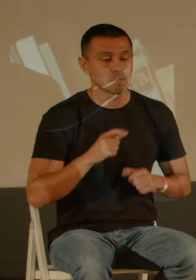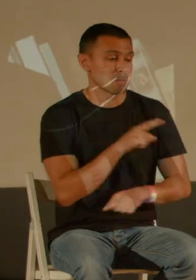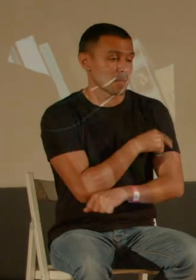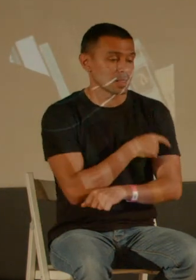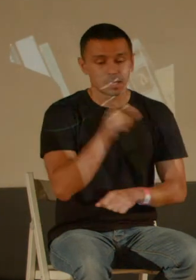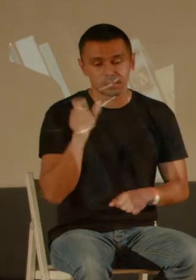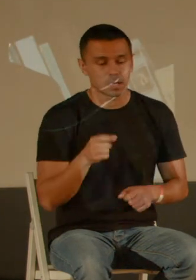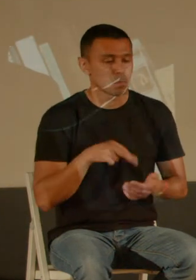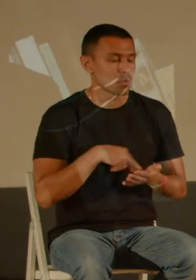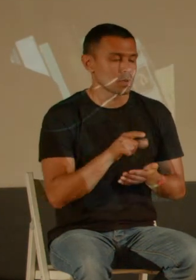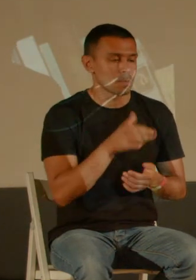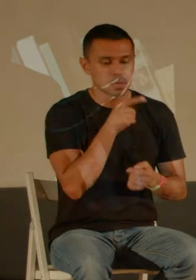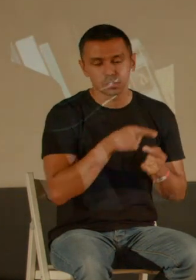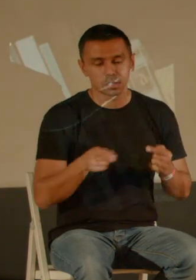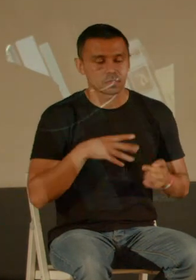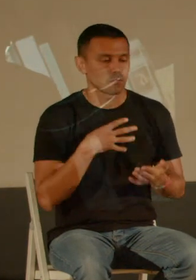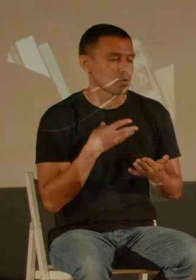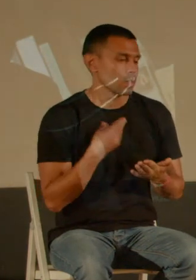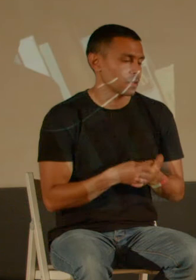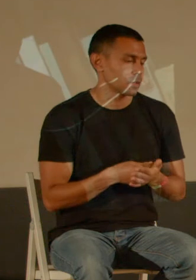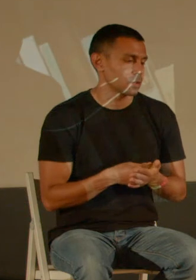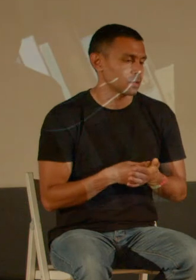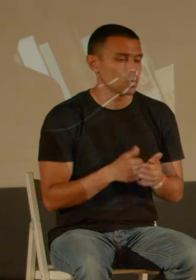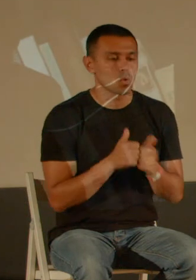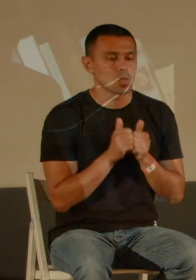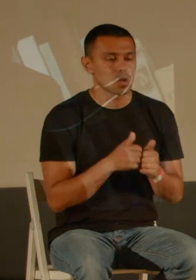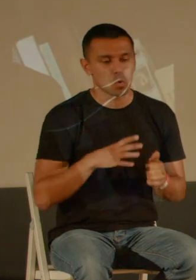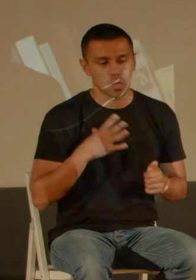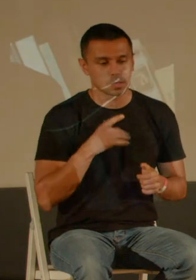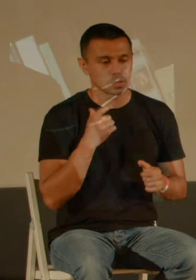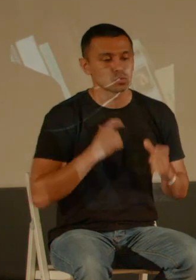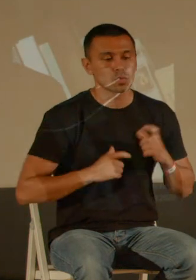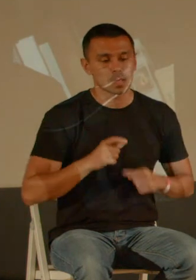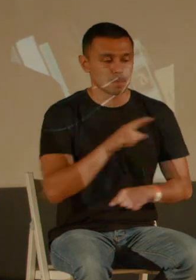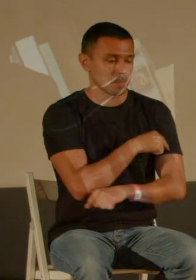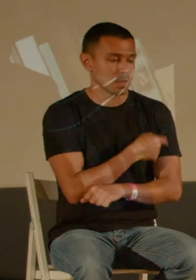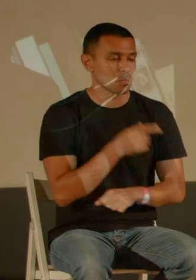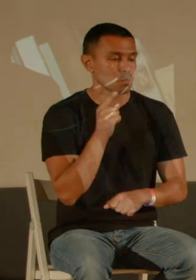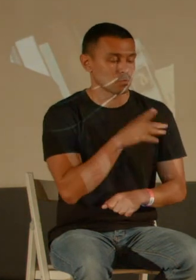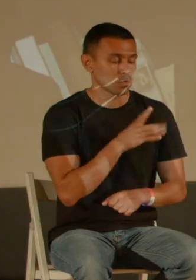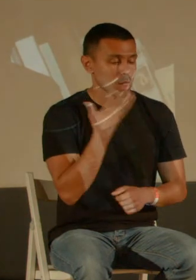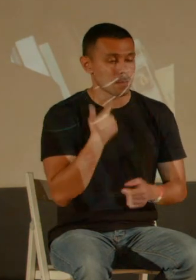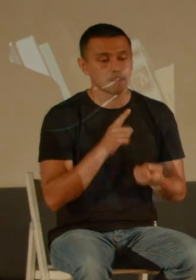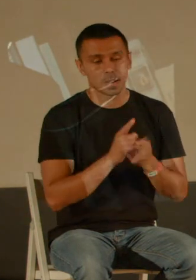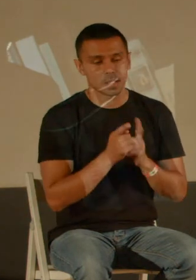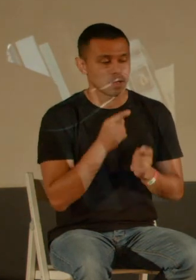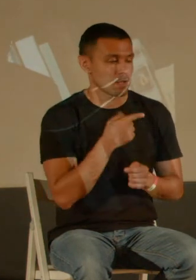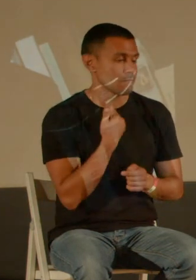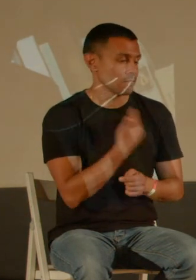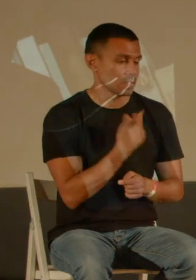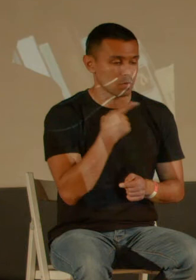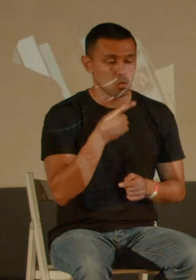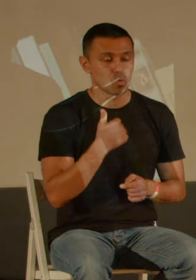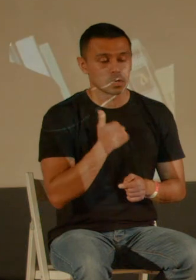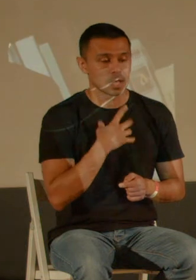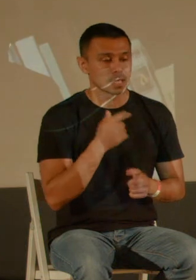які проходять там під час своєї... В мене колега, колишній студент-медик був тоді, коли я перекладала його, і він каже,